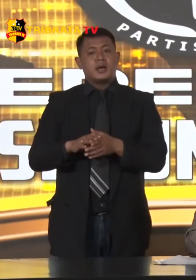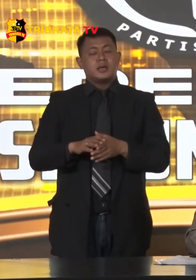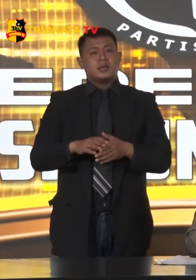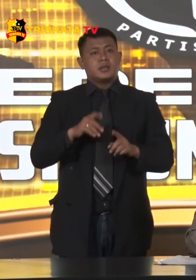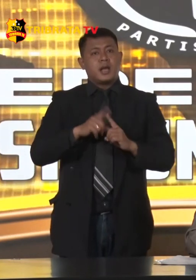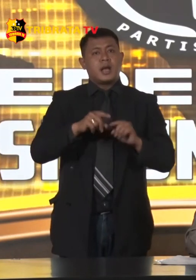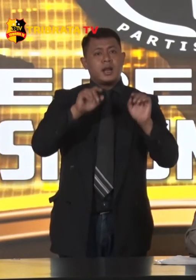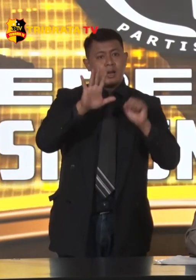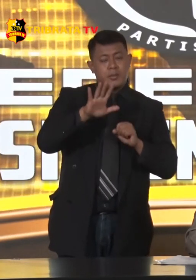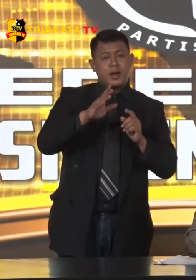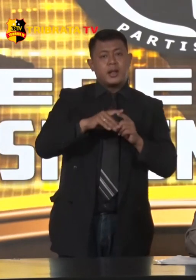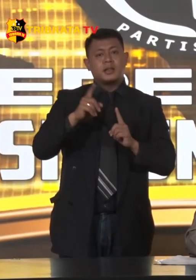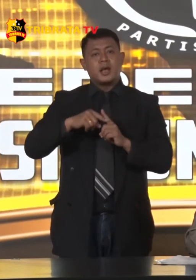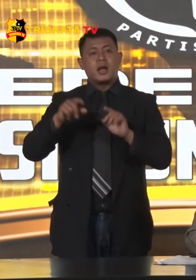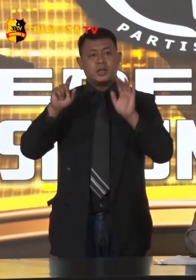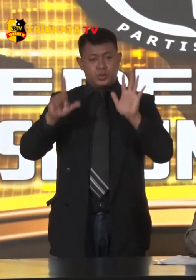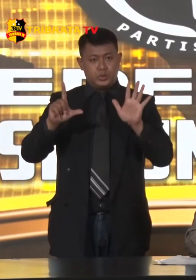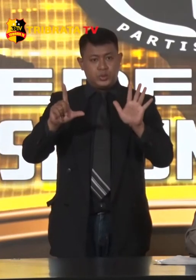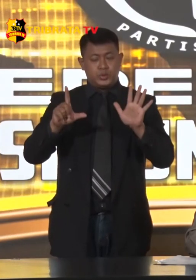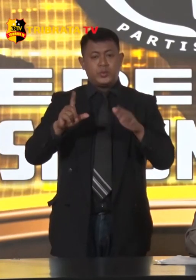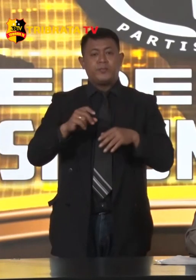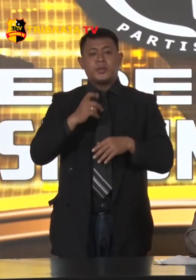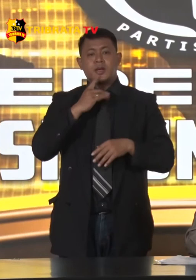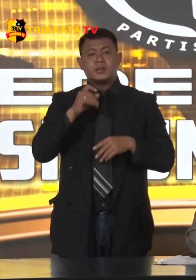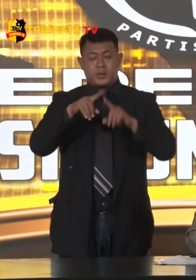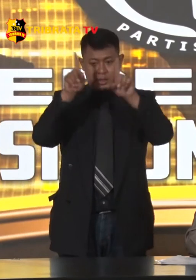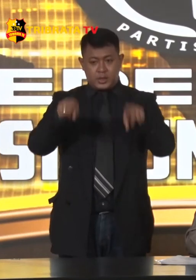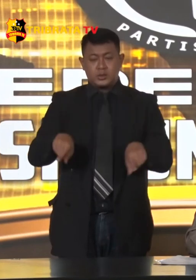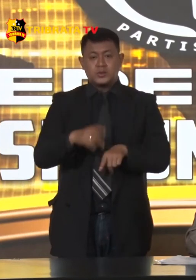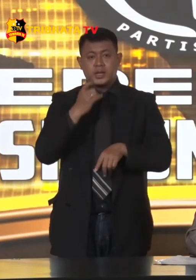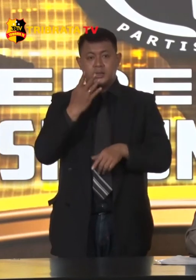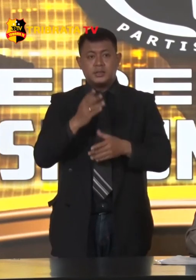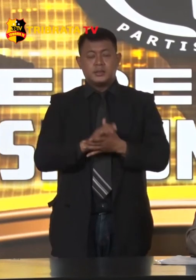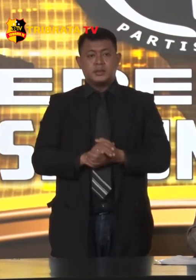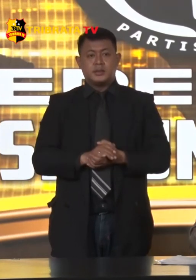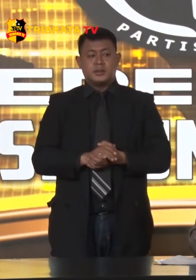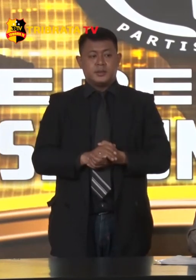dan tanggal 7. Seperti yang ada di dalam surat izin seperti